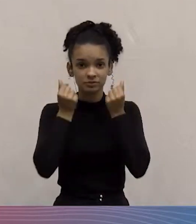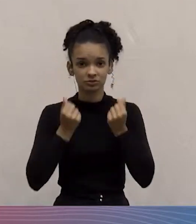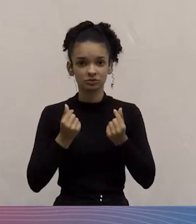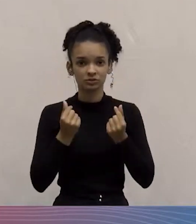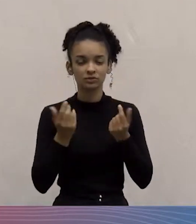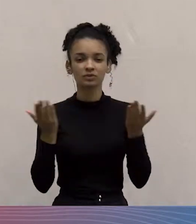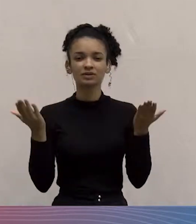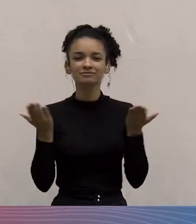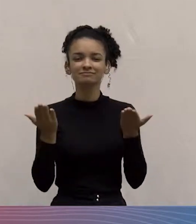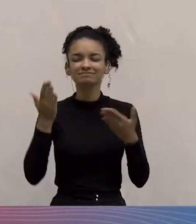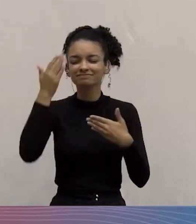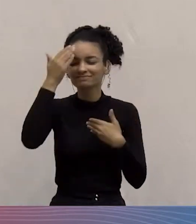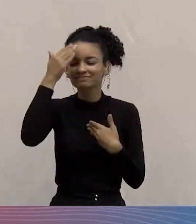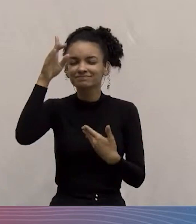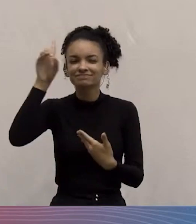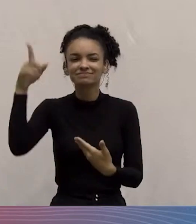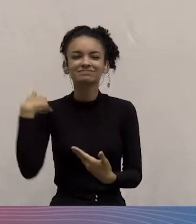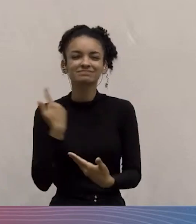novo homem.